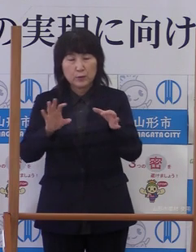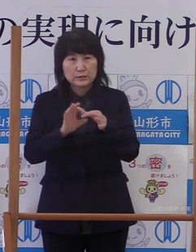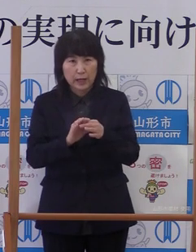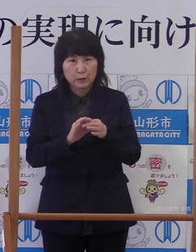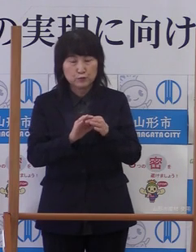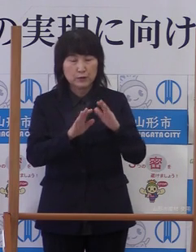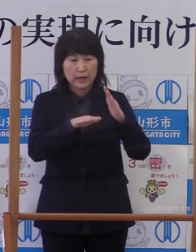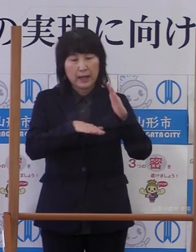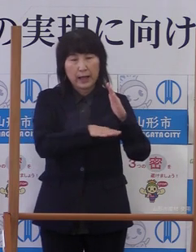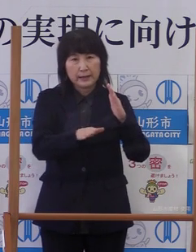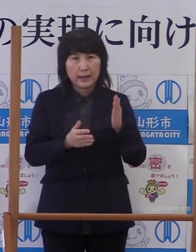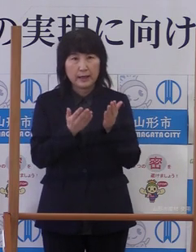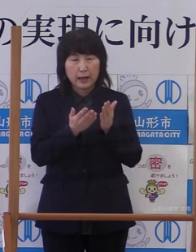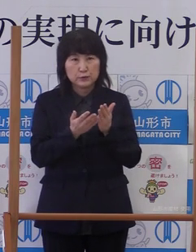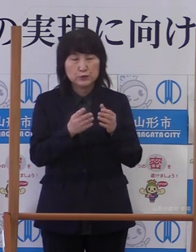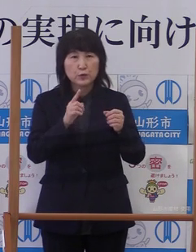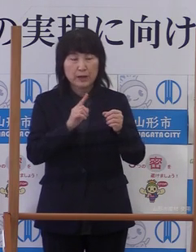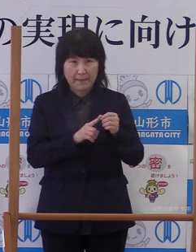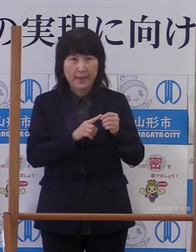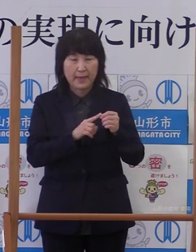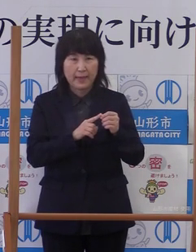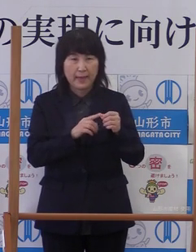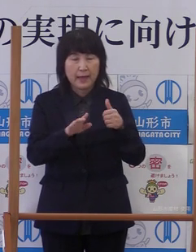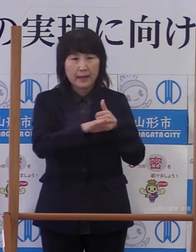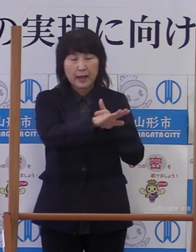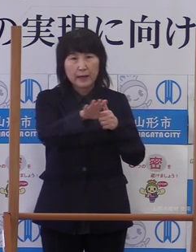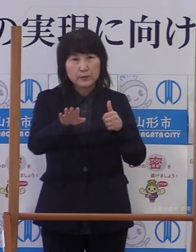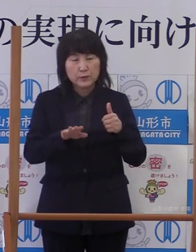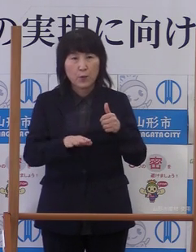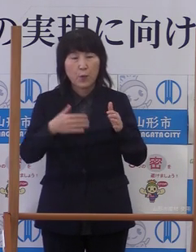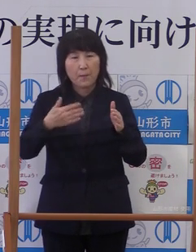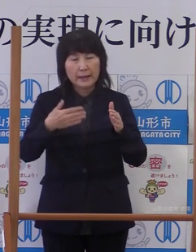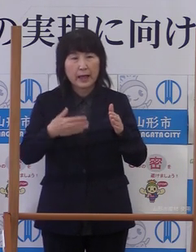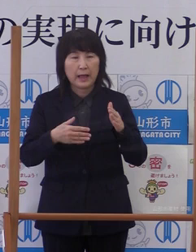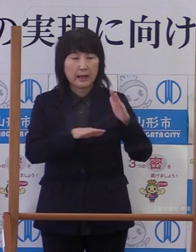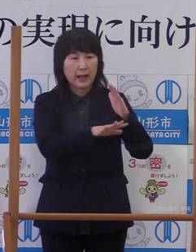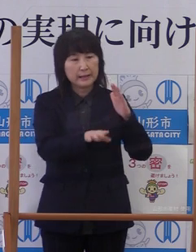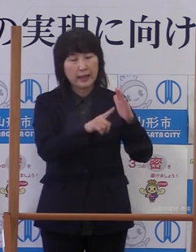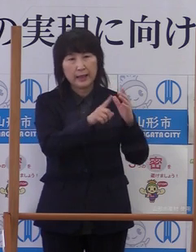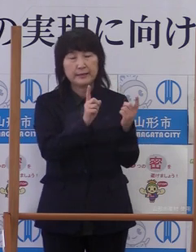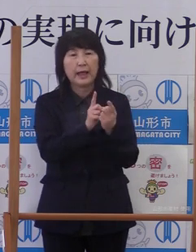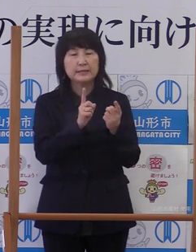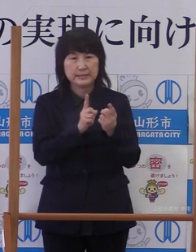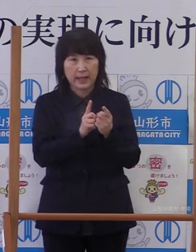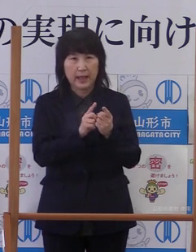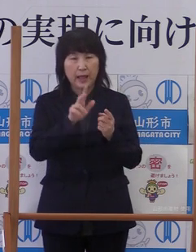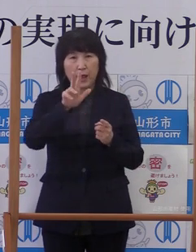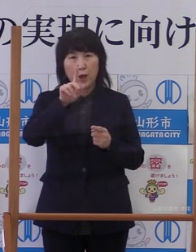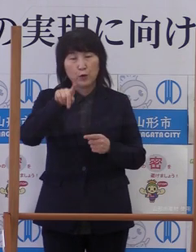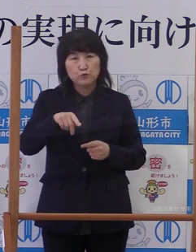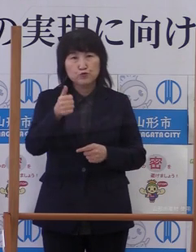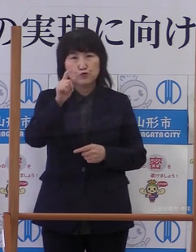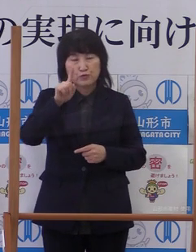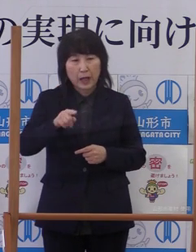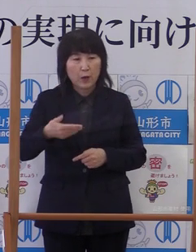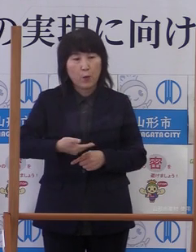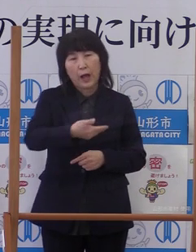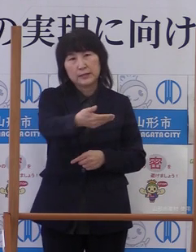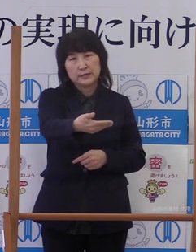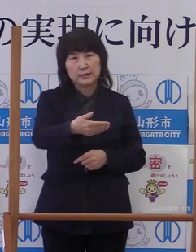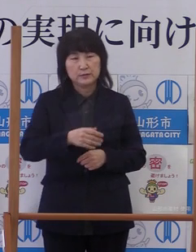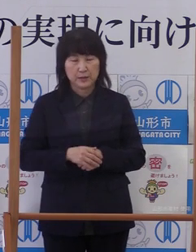進めるにあたり、家庭のインターネット環境が整っていない家庭に対してモバイルルーターを新たに貸し出します